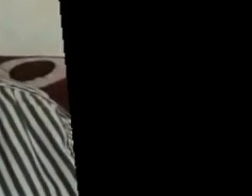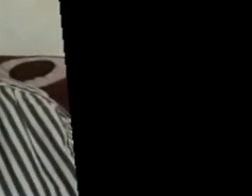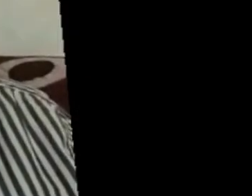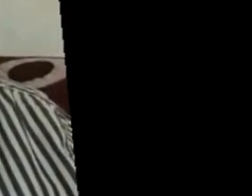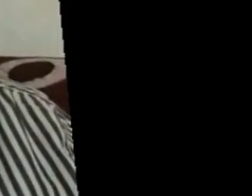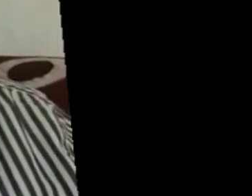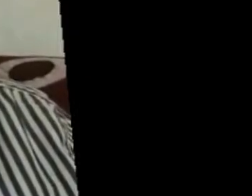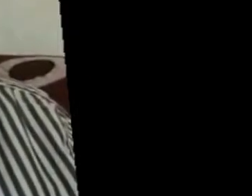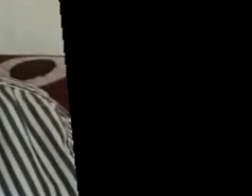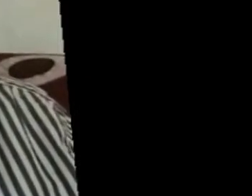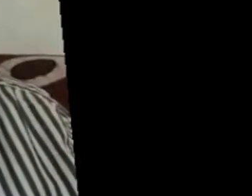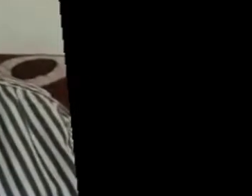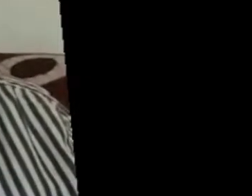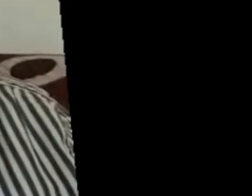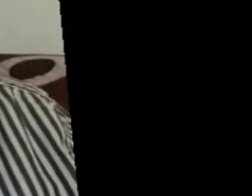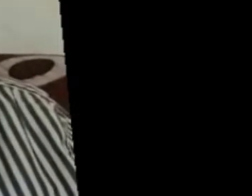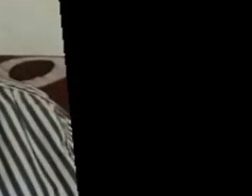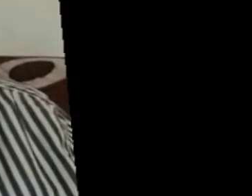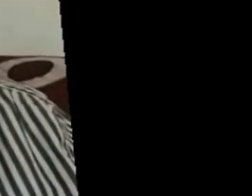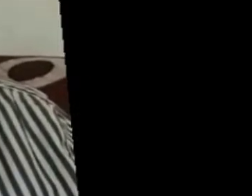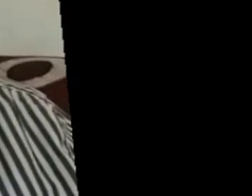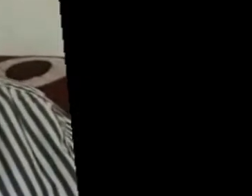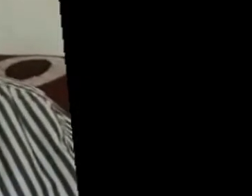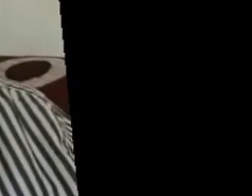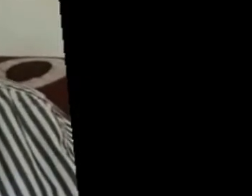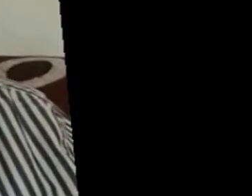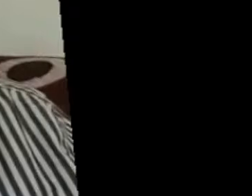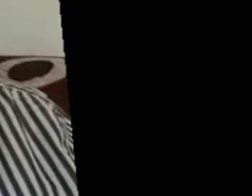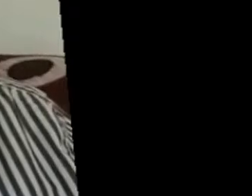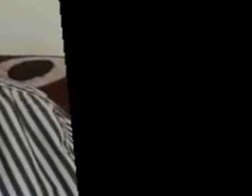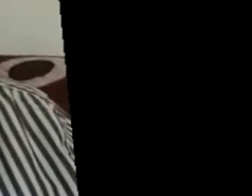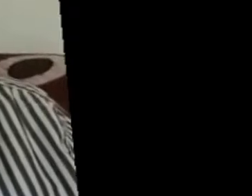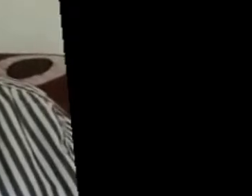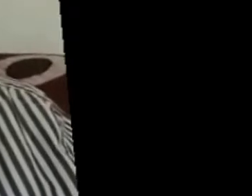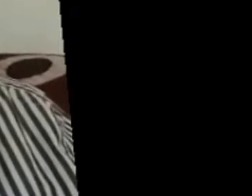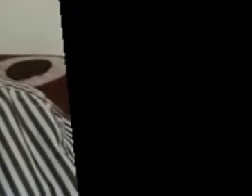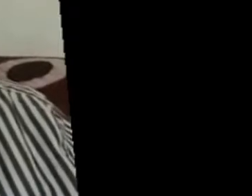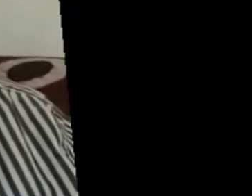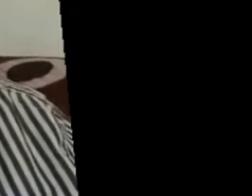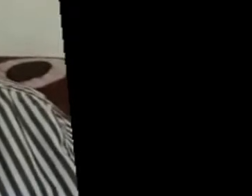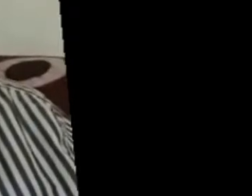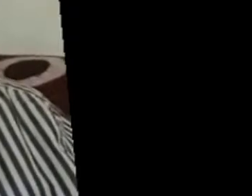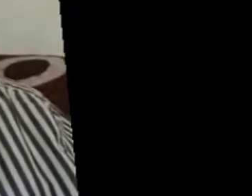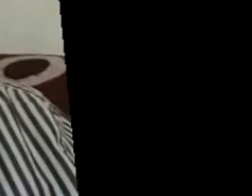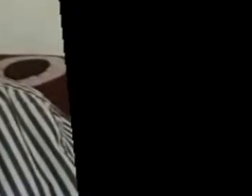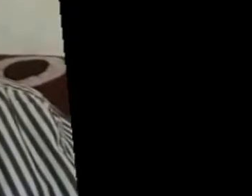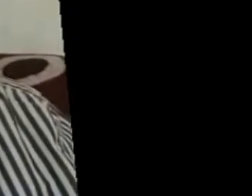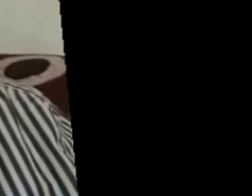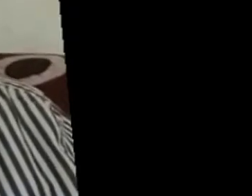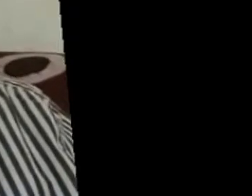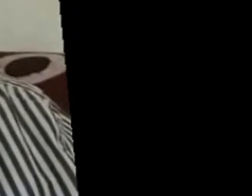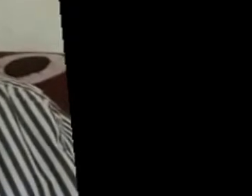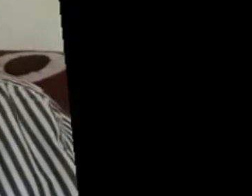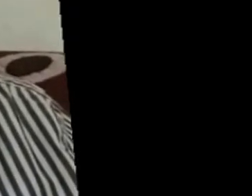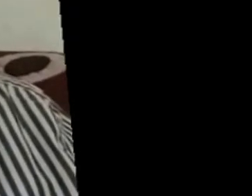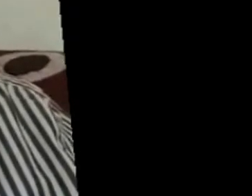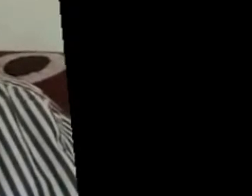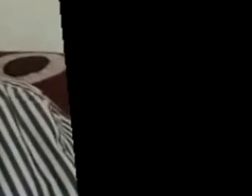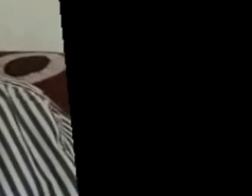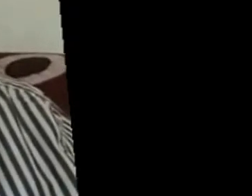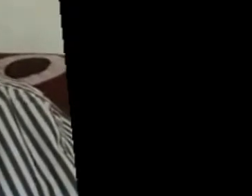PAI, porque a PAI é um fator primordial. Meu filho entrou lá com 7 anos e ele está com